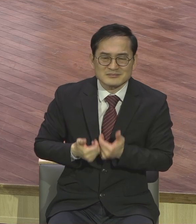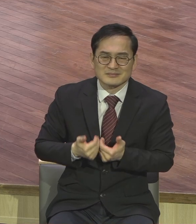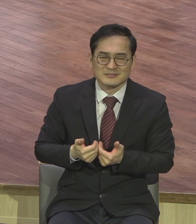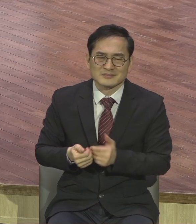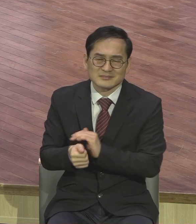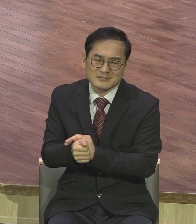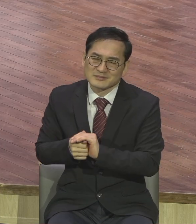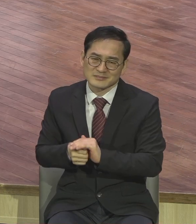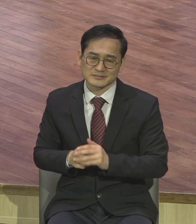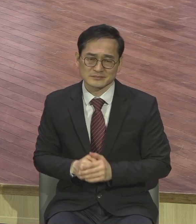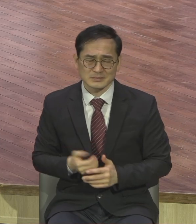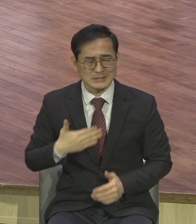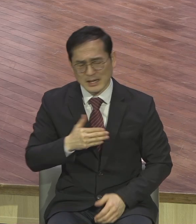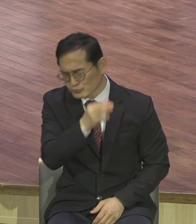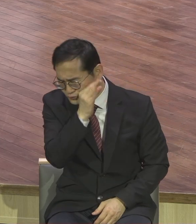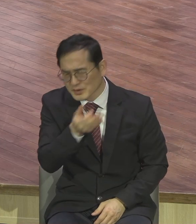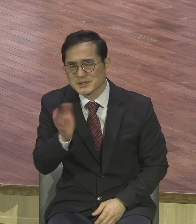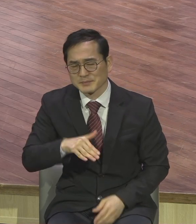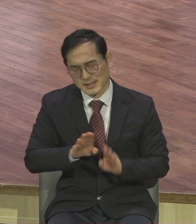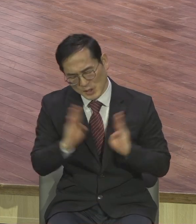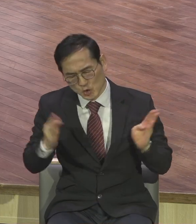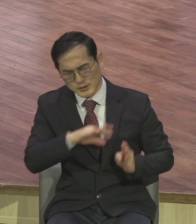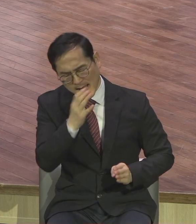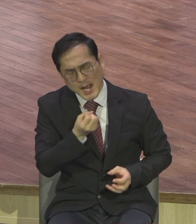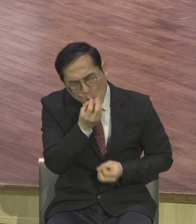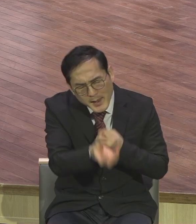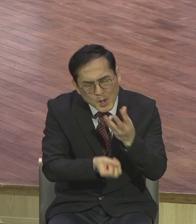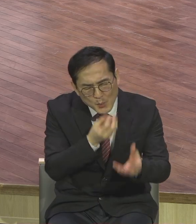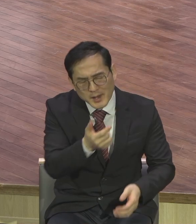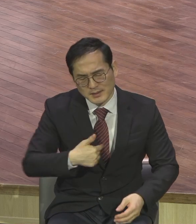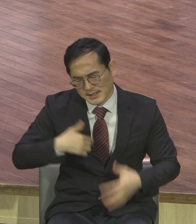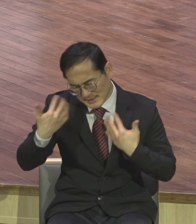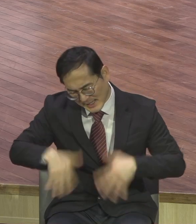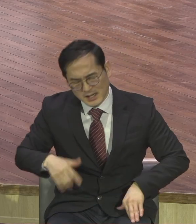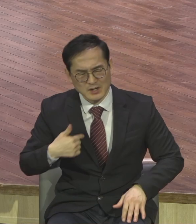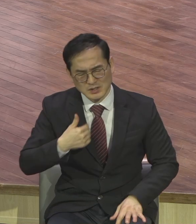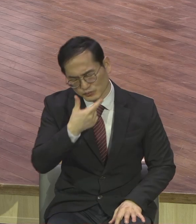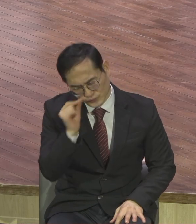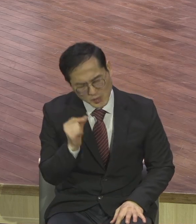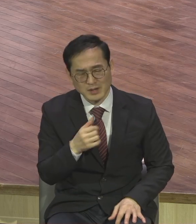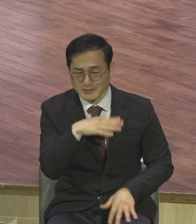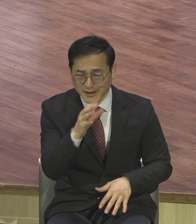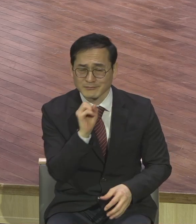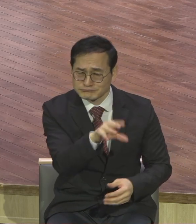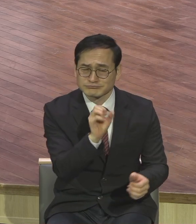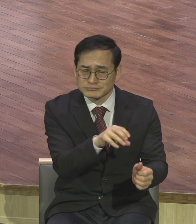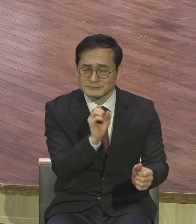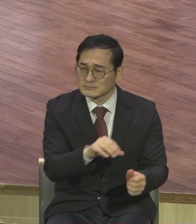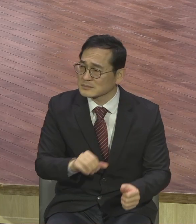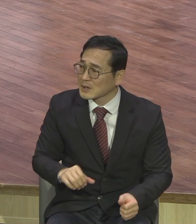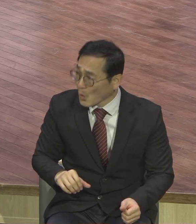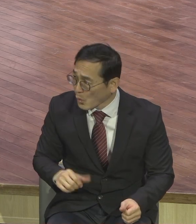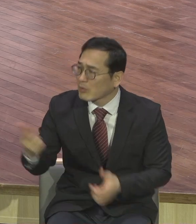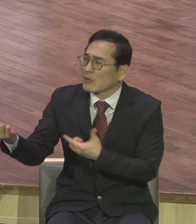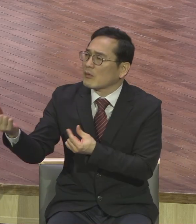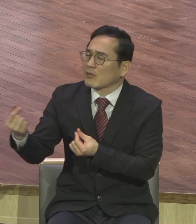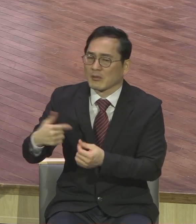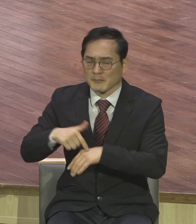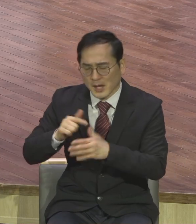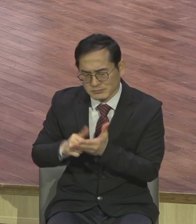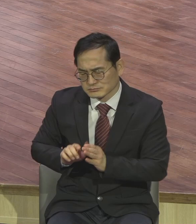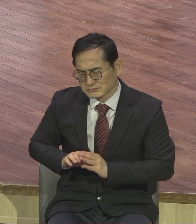연약함을 부끄러운 거 간증하면서 서로 원리스 믿음으로 해야지. 이게 자꾸 뭘 실력으로 완벽주로 하려니까 문이